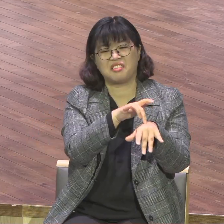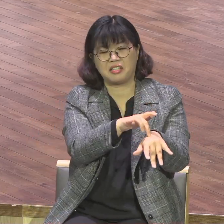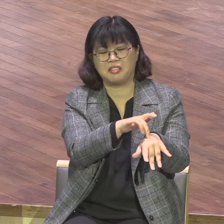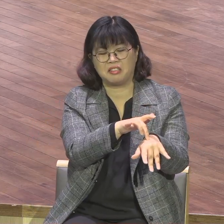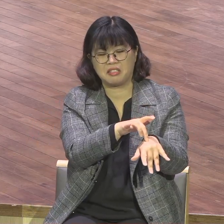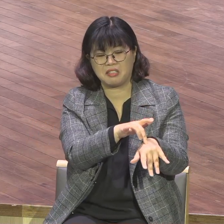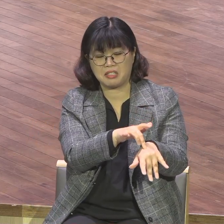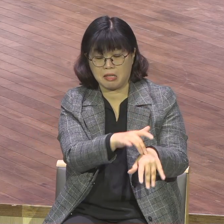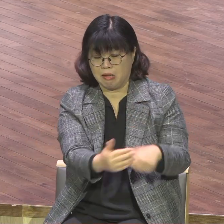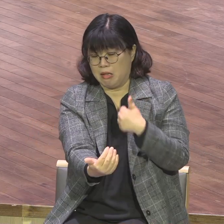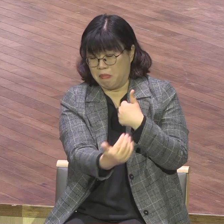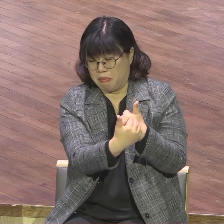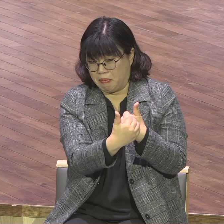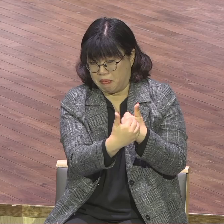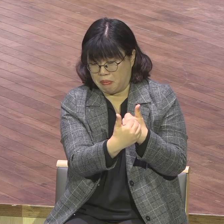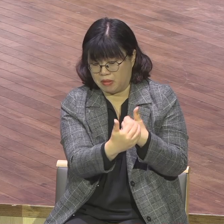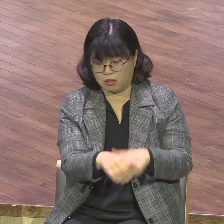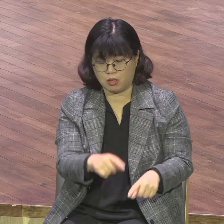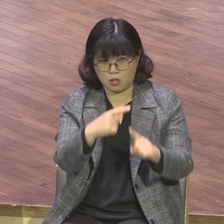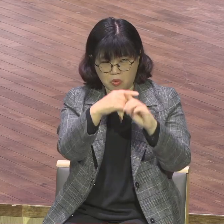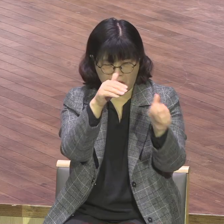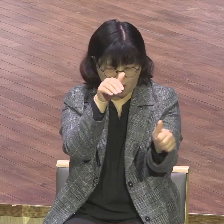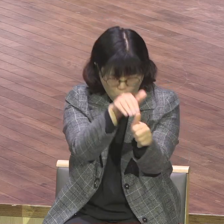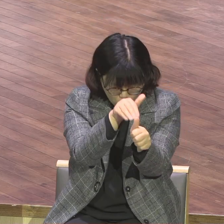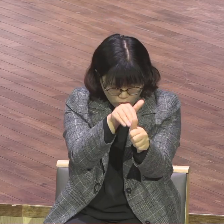계속해서 공격을 하고 있다라는 말씀이,